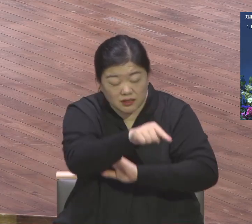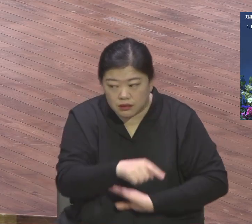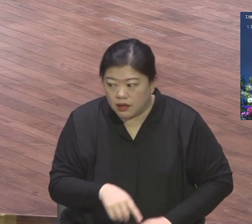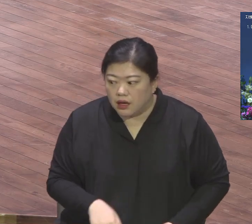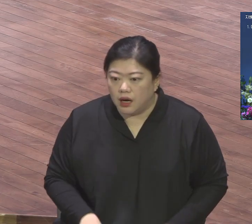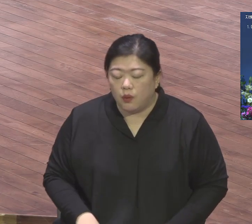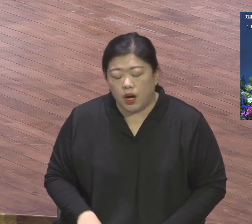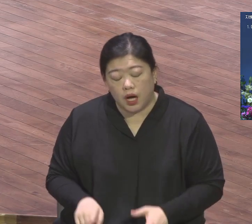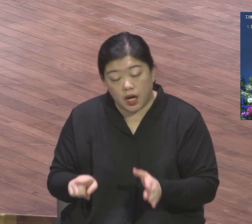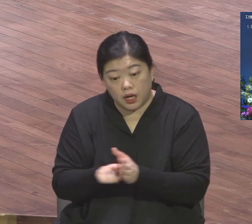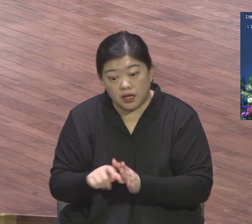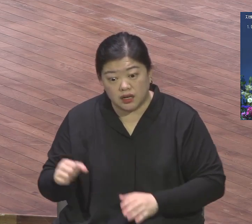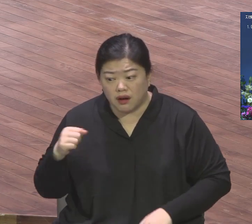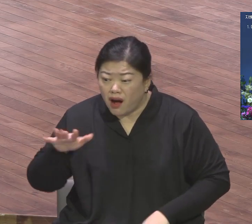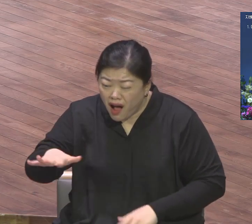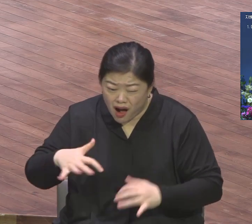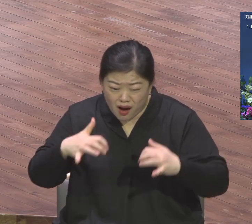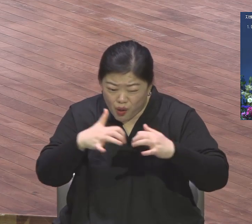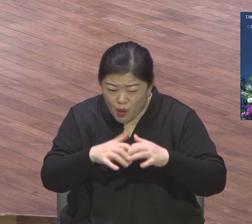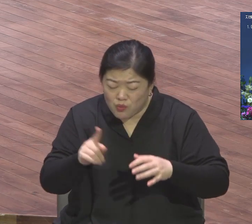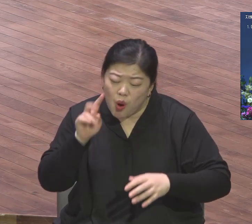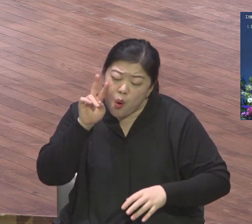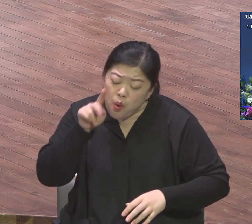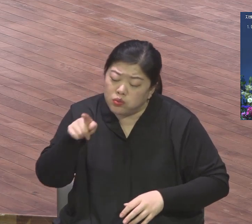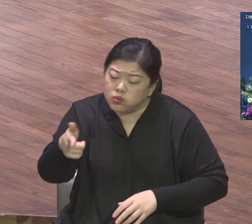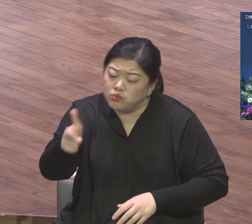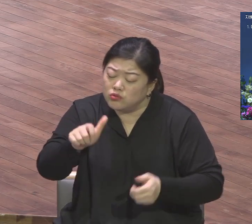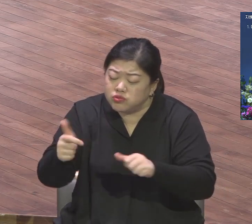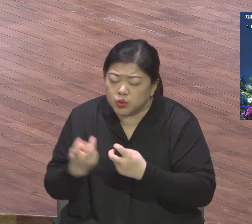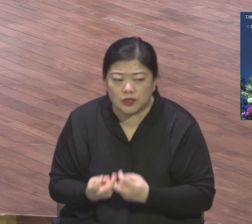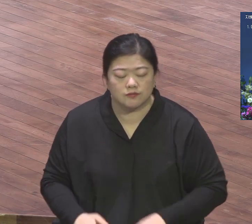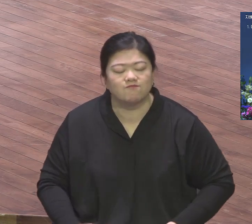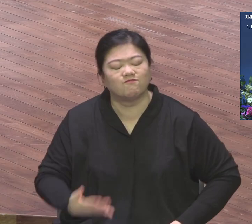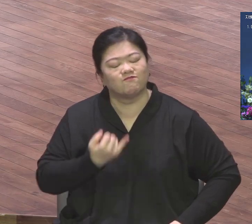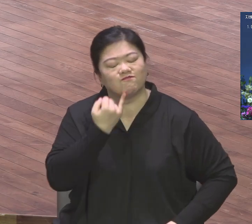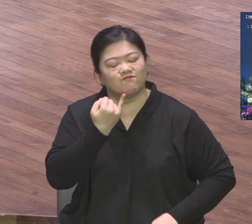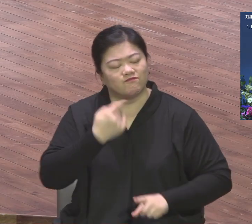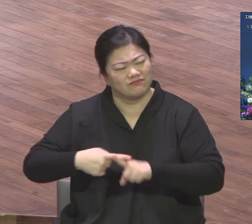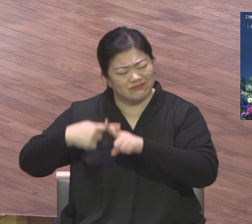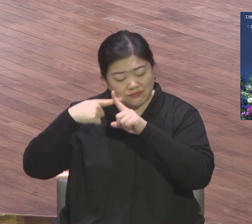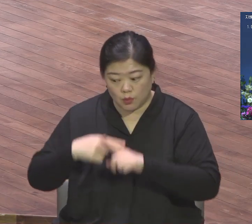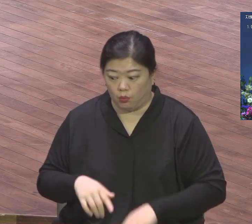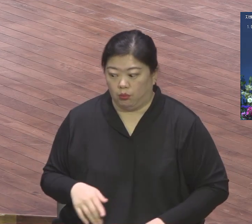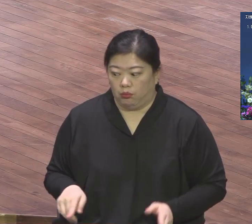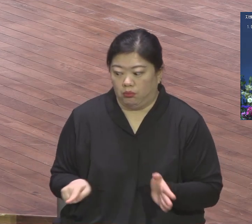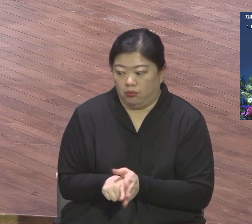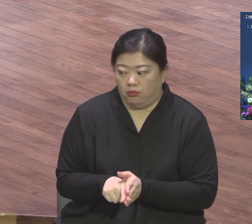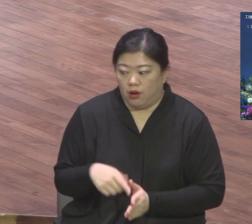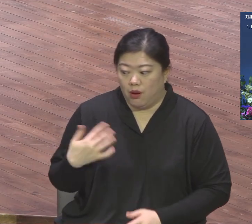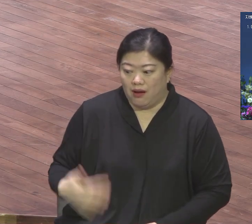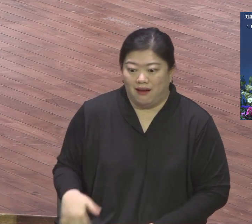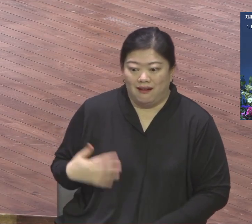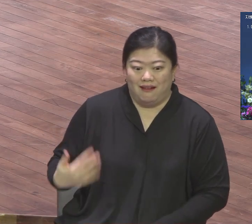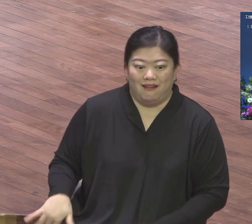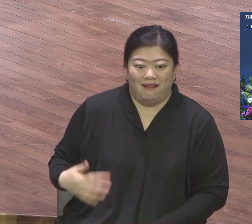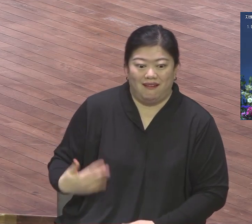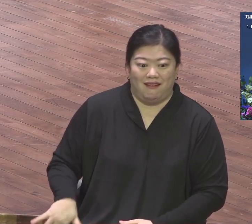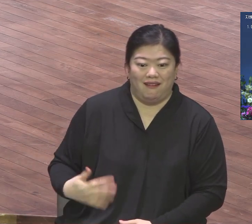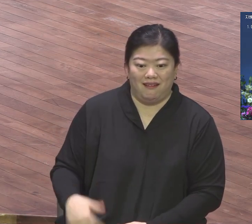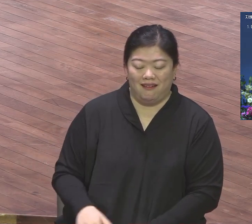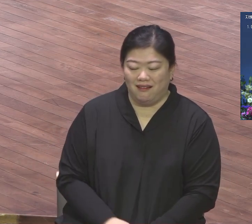여러분 마음을 지키는 플랫폼은 바로 말씀이신 예수 그리스도입니다. 이건 믿어야 돼요.